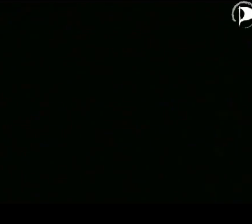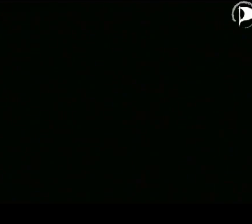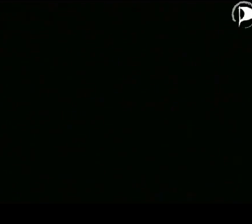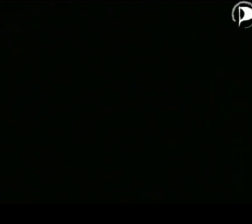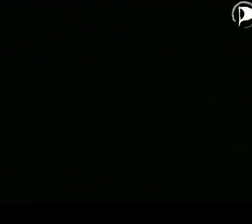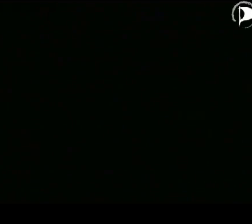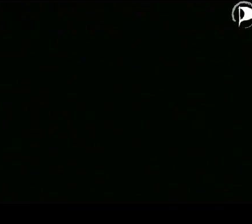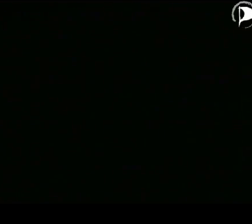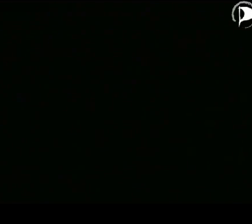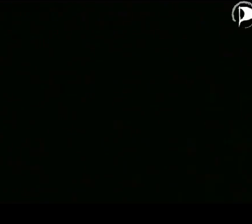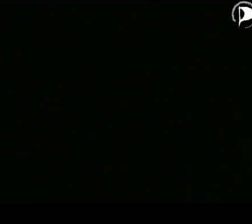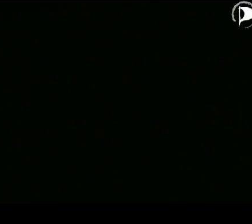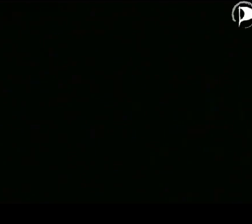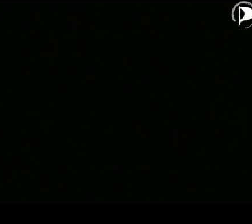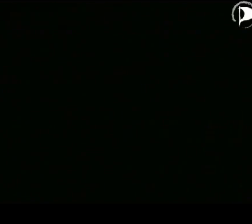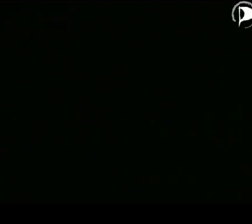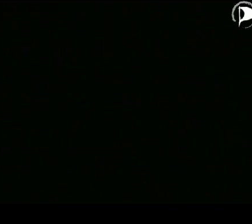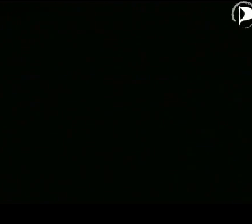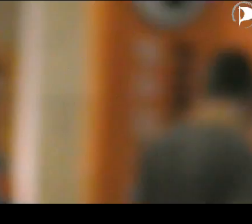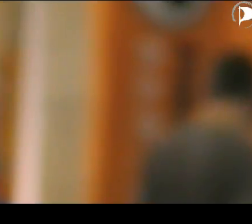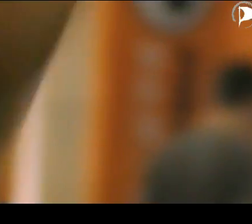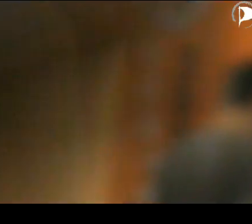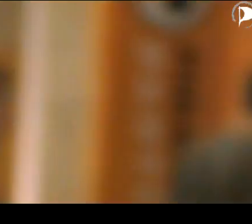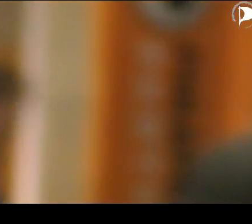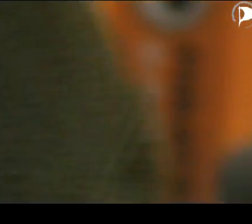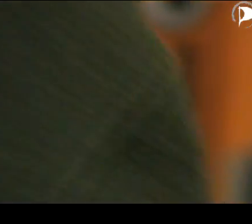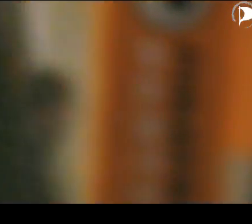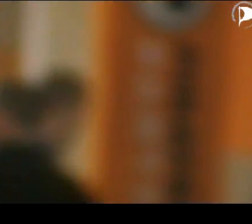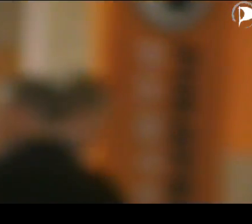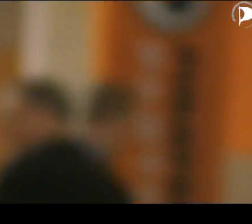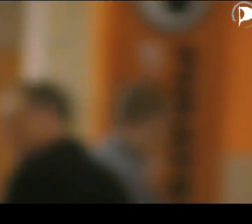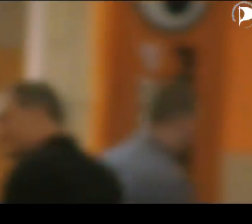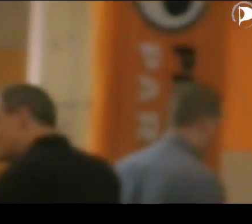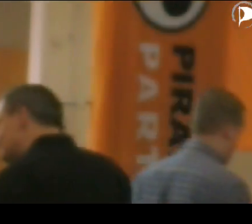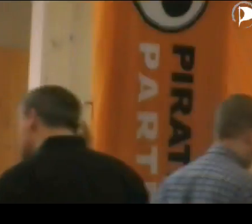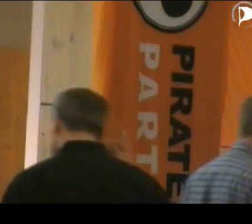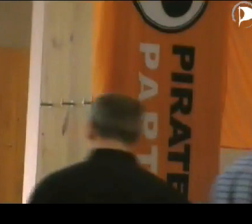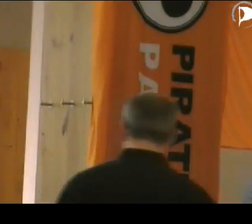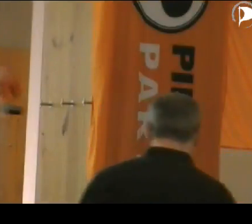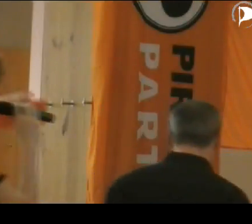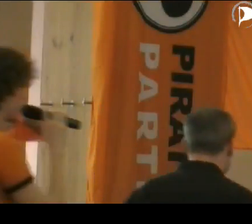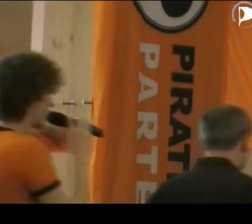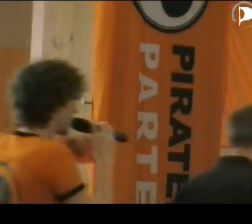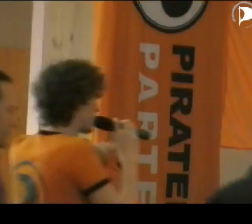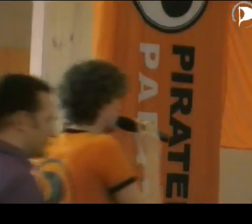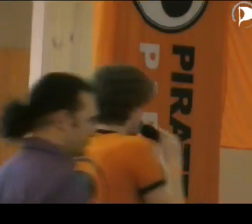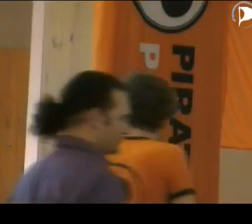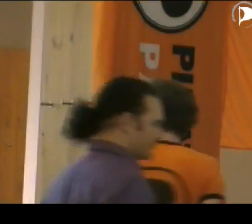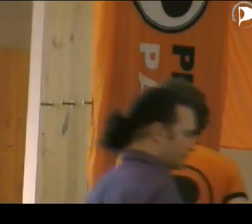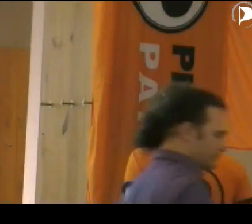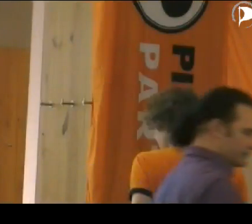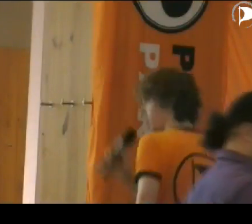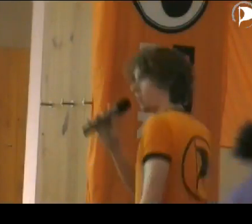nicht bestreiten jetzt zum ausziehen das beaufsichtigen stempelte hinein wurde die wohnung erst treffen wenn ich da bin